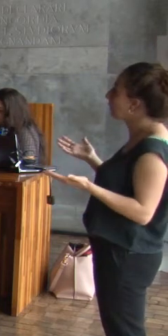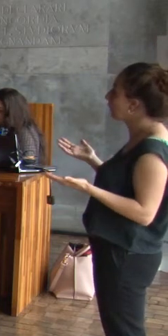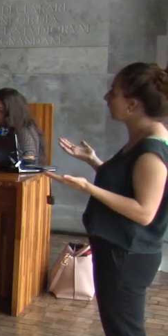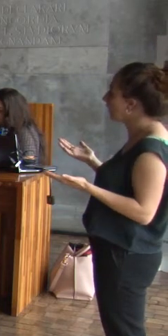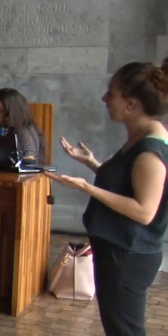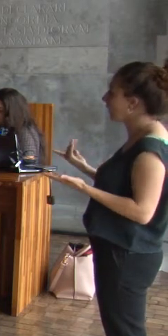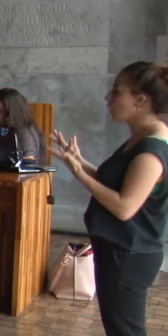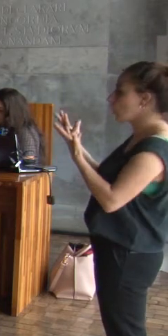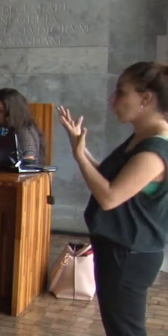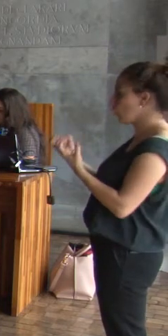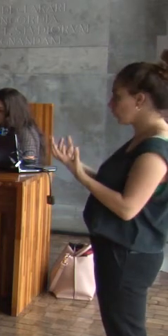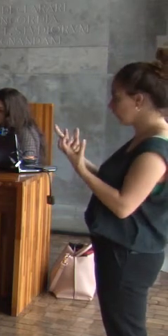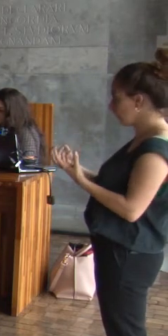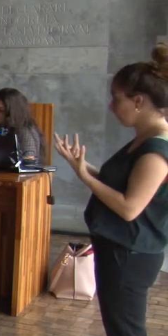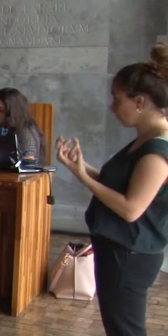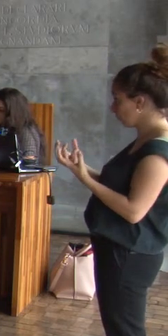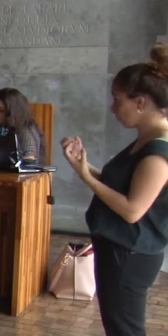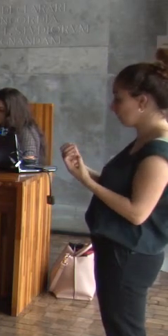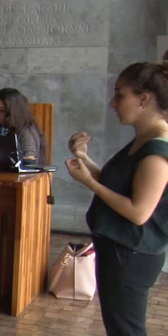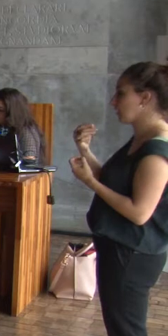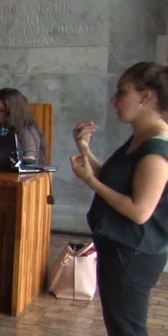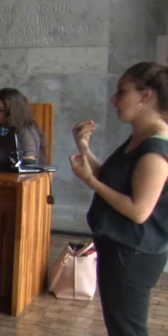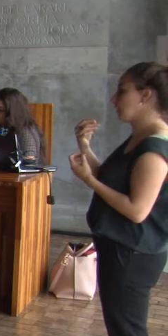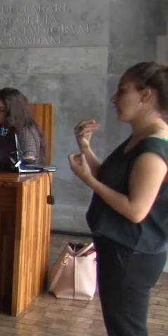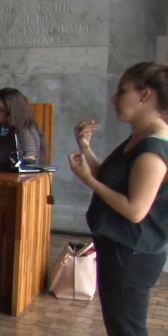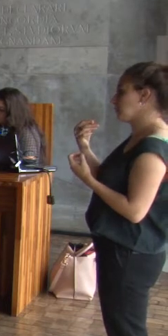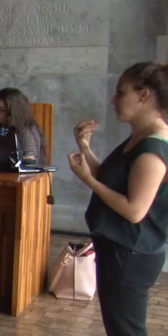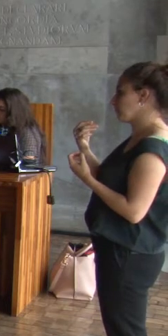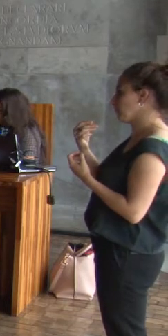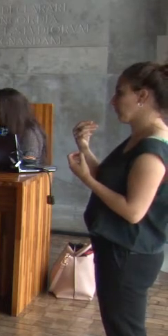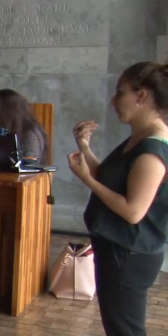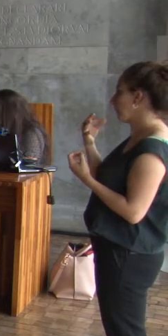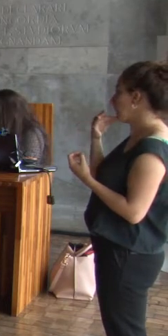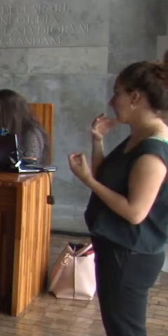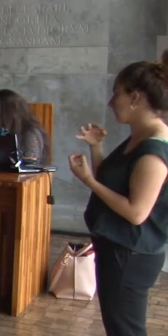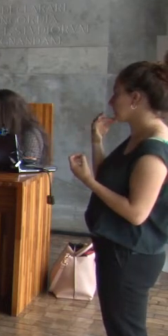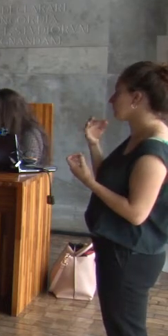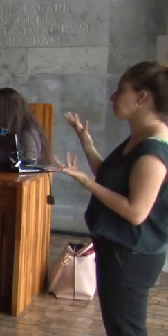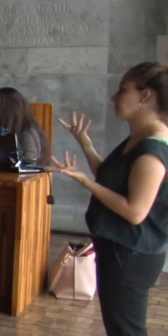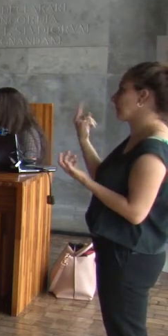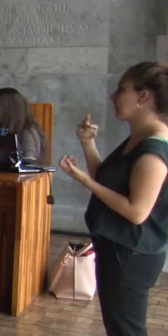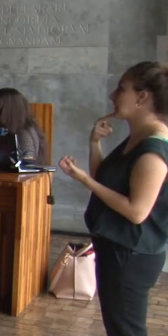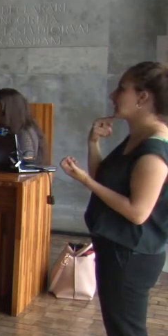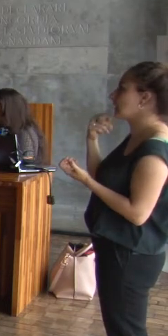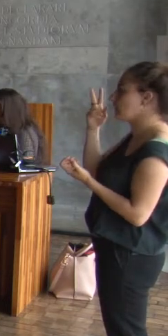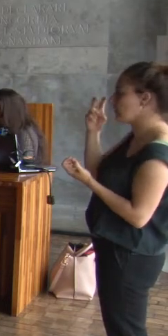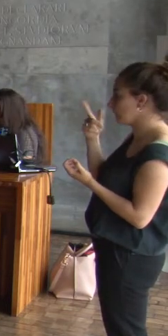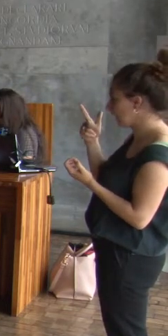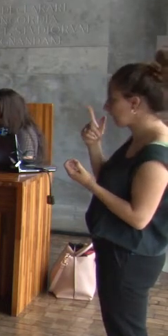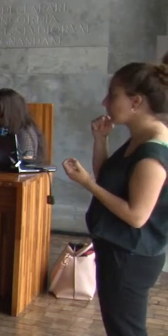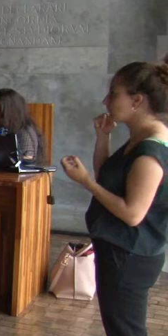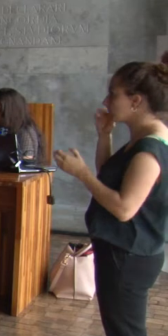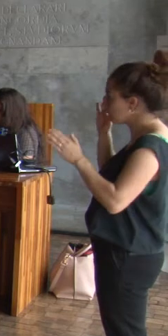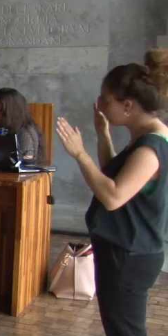questi contenuti, che spesso e volentieri per chi appunto o non ci vede o ha una riduzione